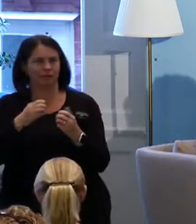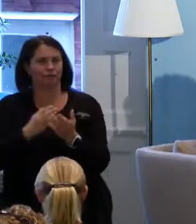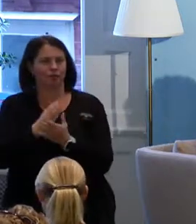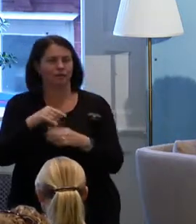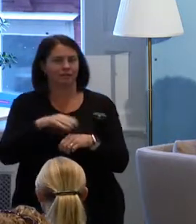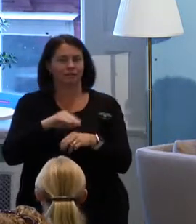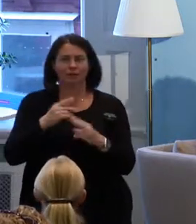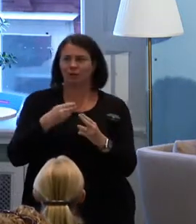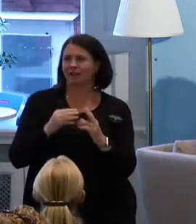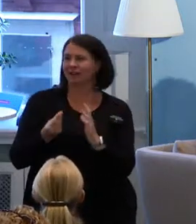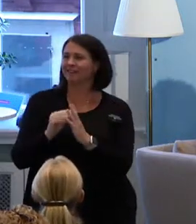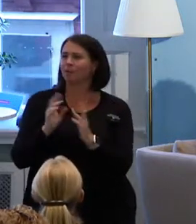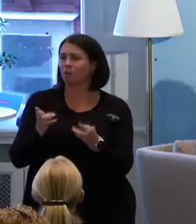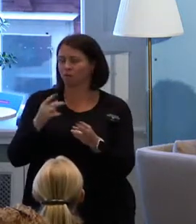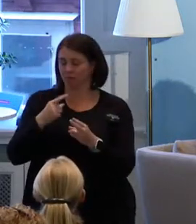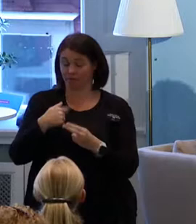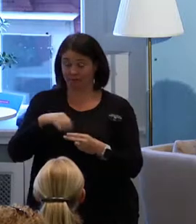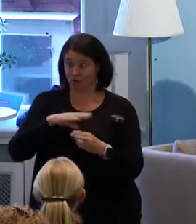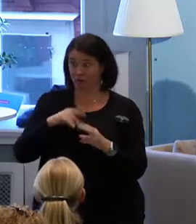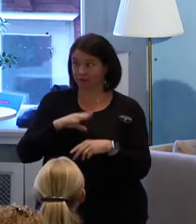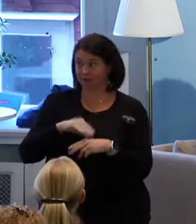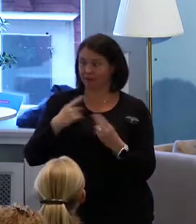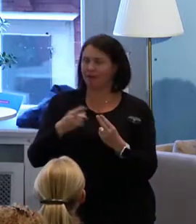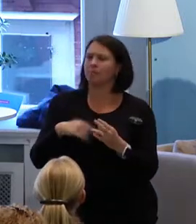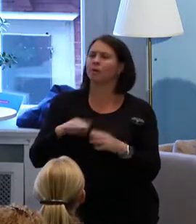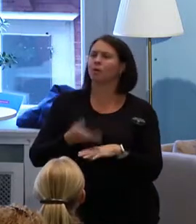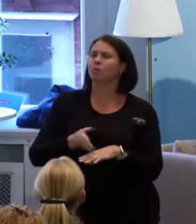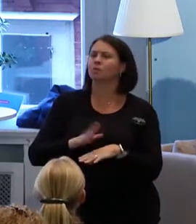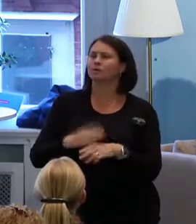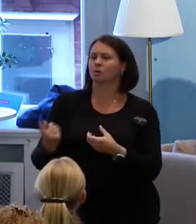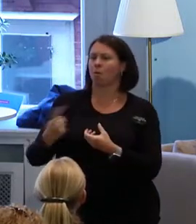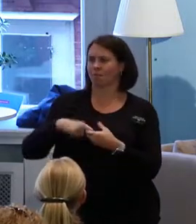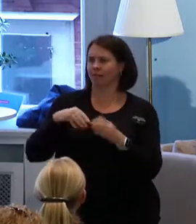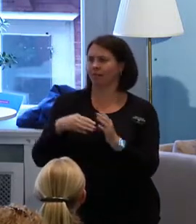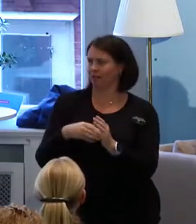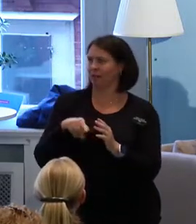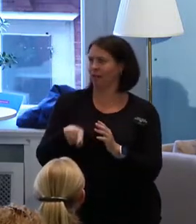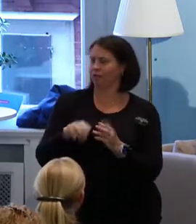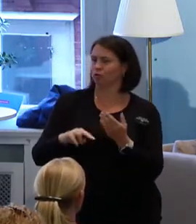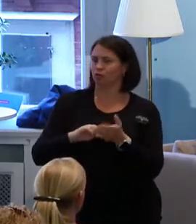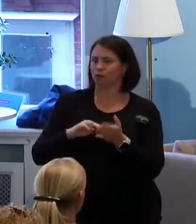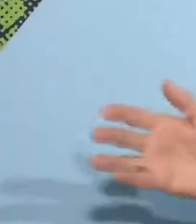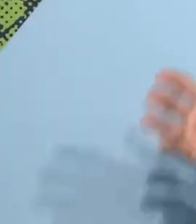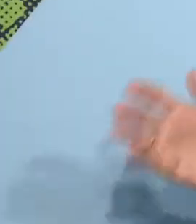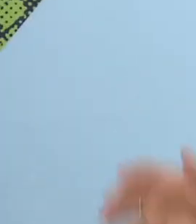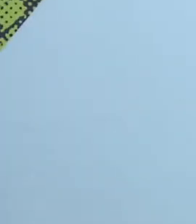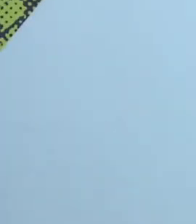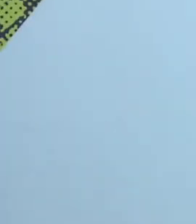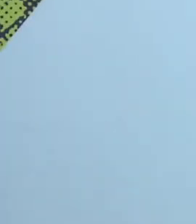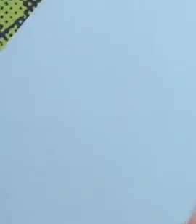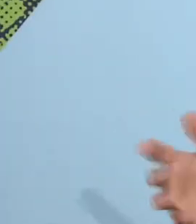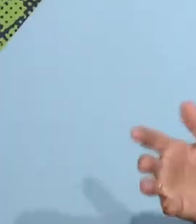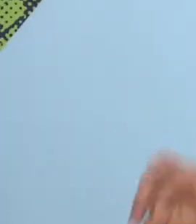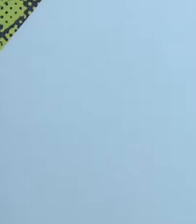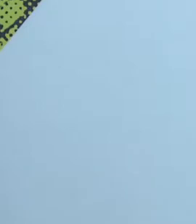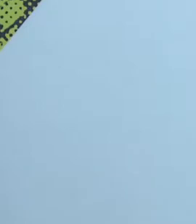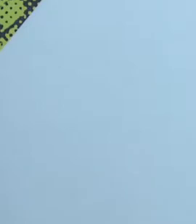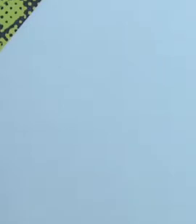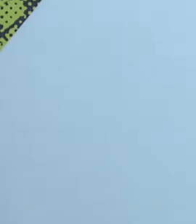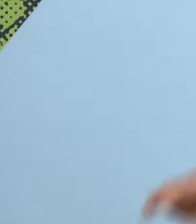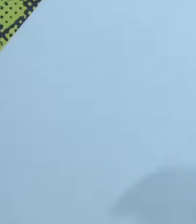om jag vill lägga till här, så det som vi vill ha i Sverige är någon mer kompetenskoppling till det här också. Alltså möjlighet till fortbildning och såna